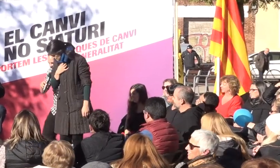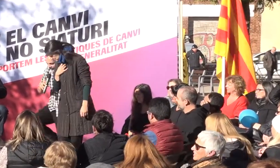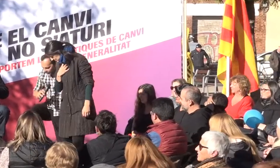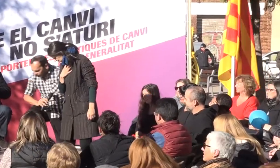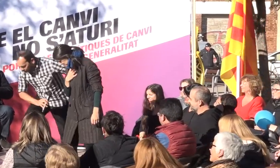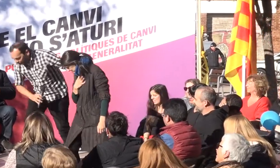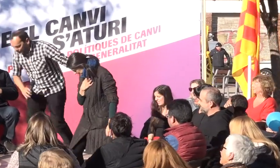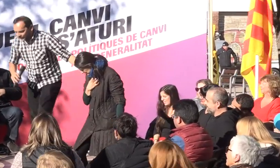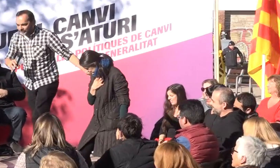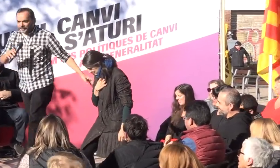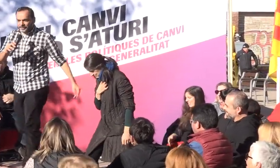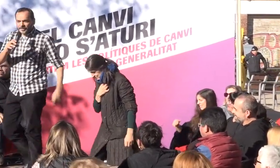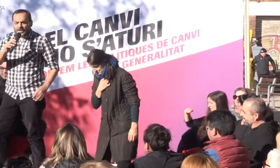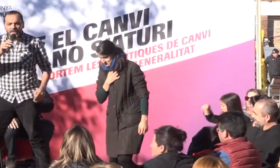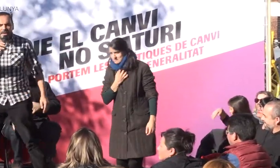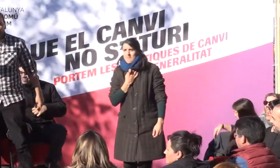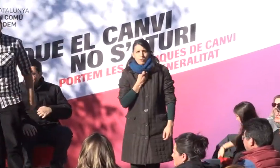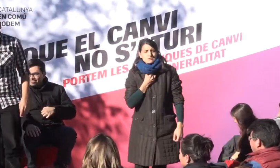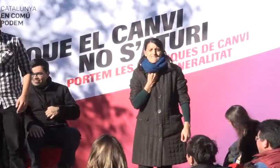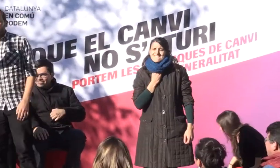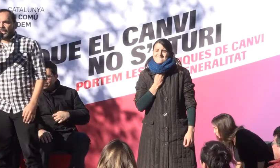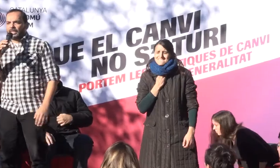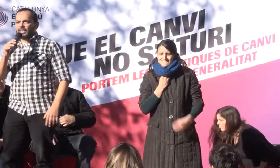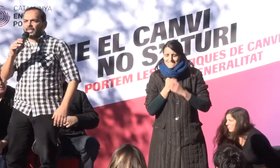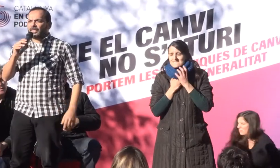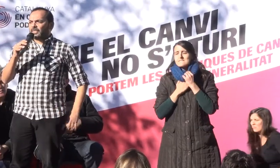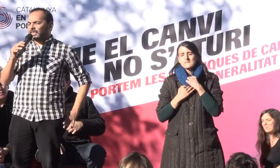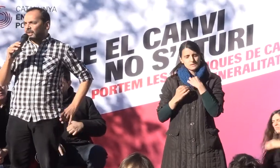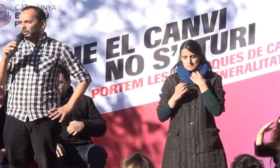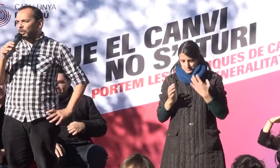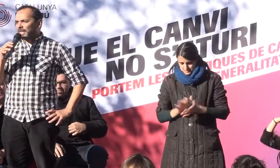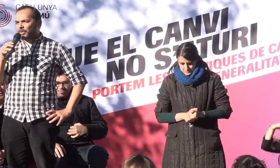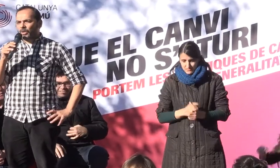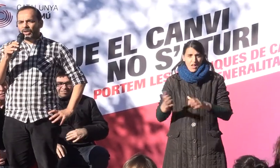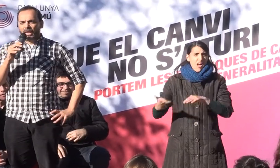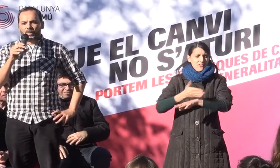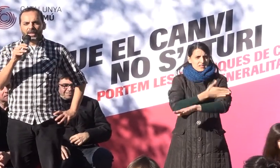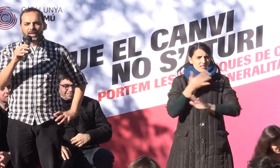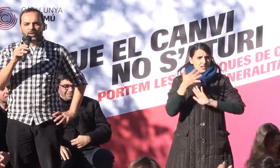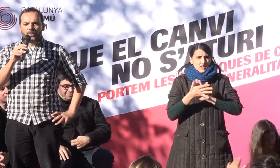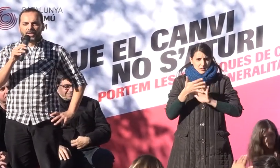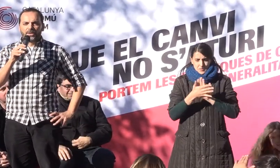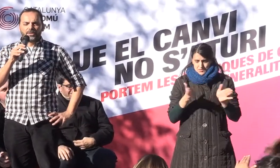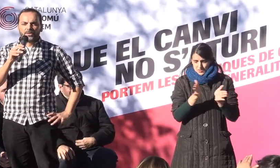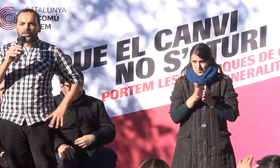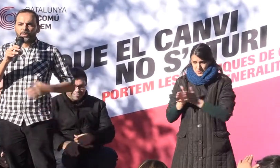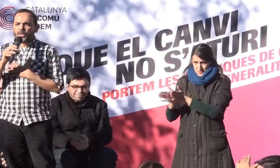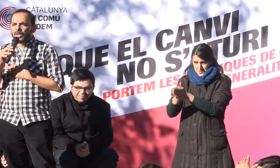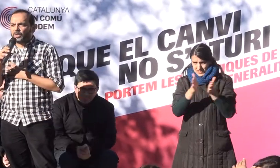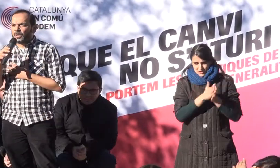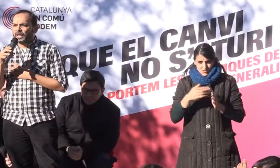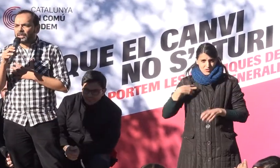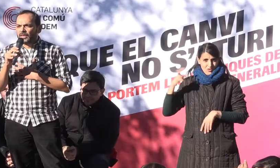sí hola bueno cuando conversamos con la compañera de los compañeros yo